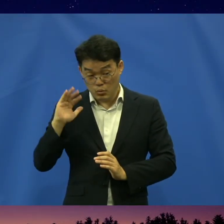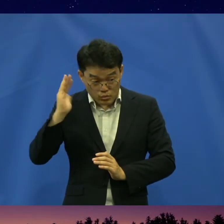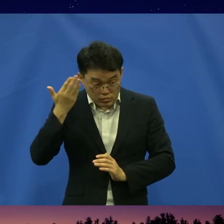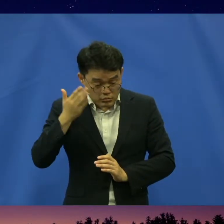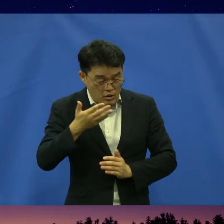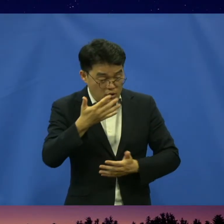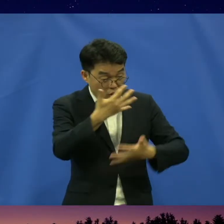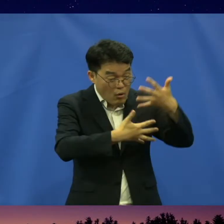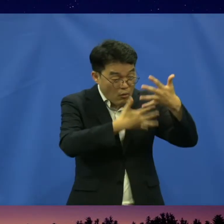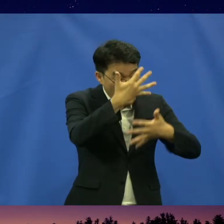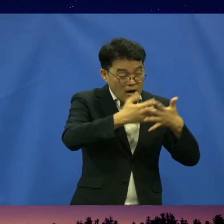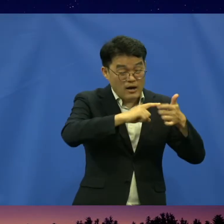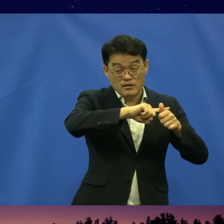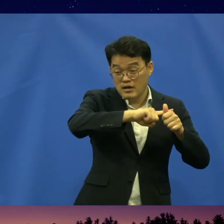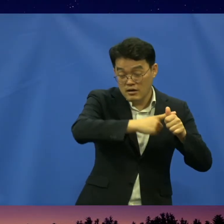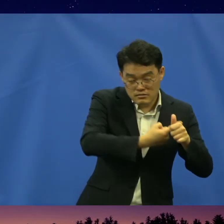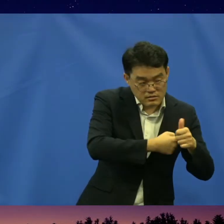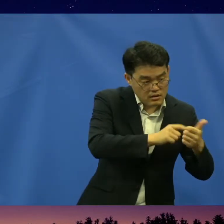태연하게 하는 것들.